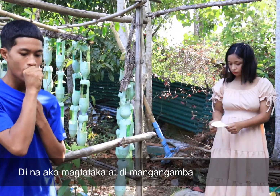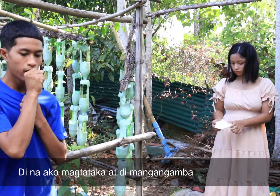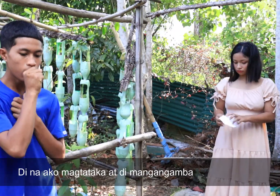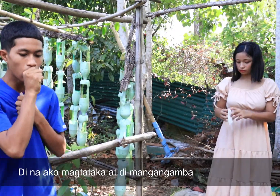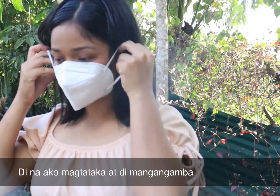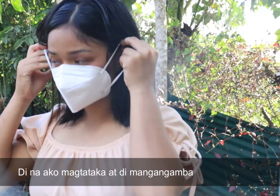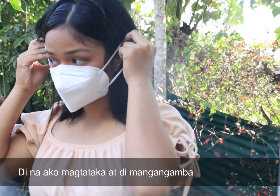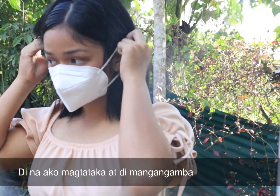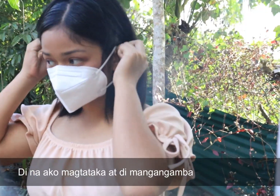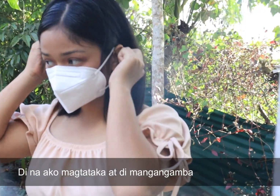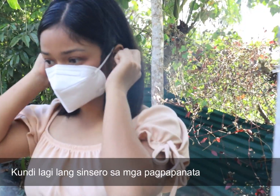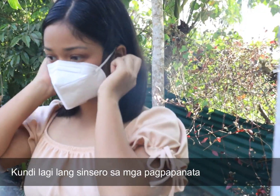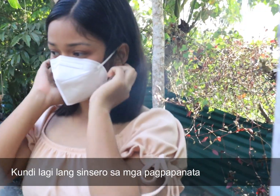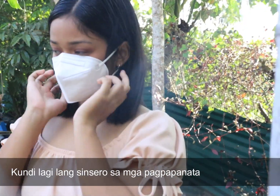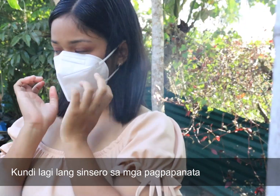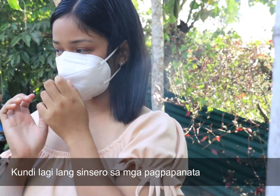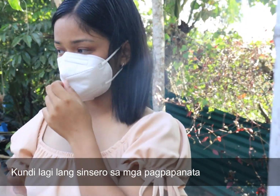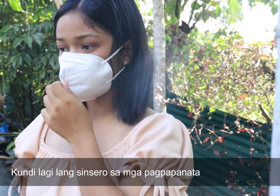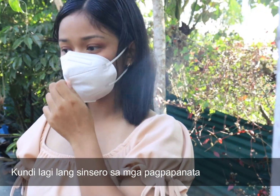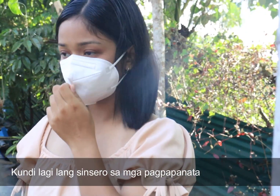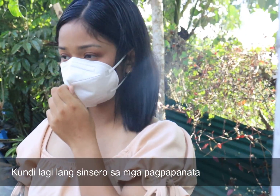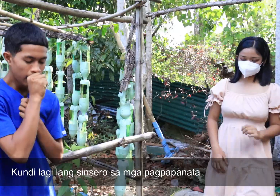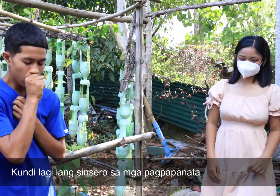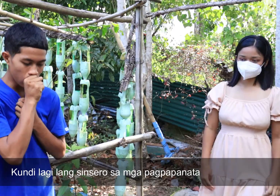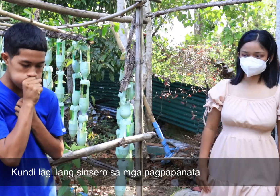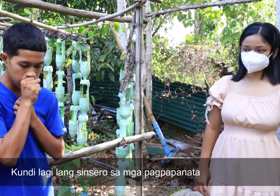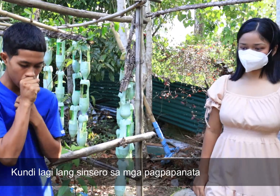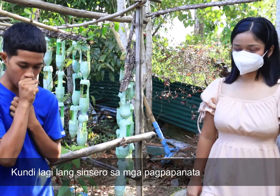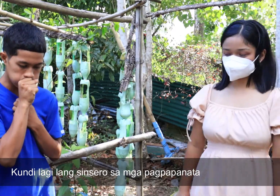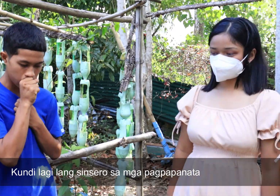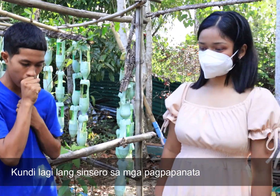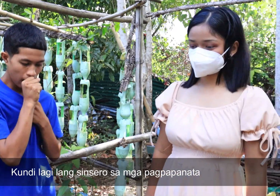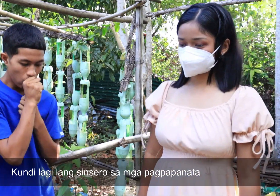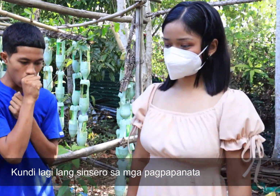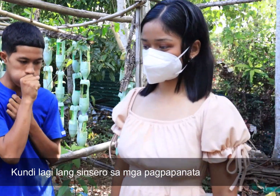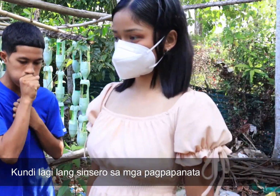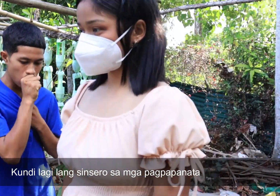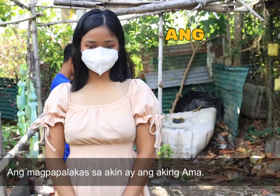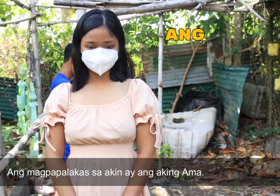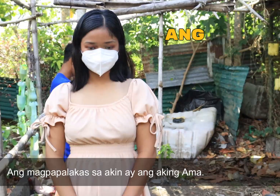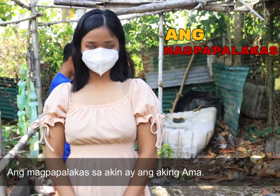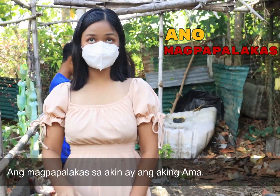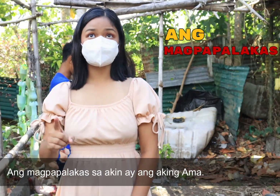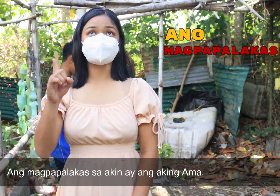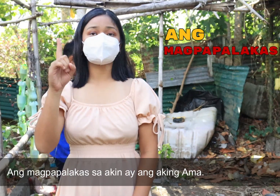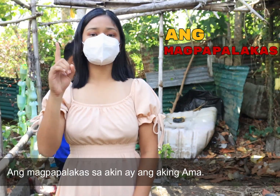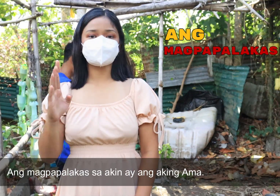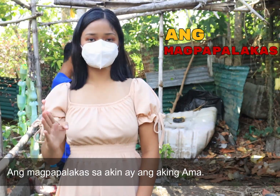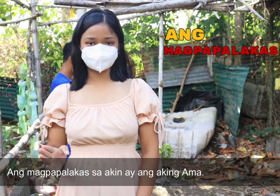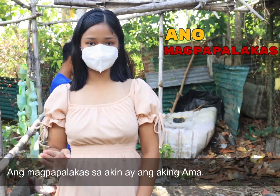di mangangamba, kundi lagi lang sincero sa mga pagpapanata. Ang magpapalakas